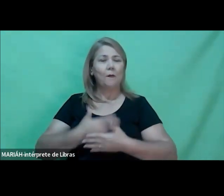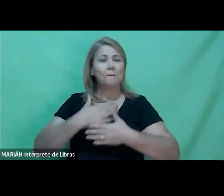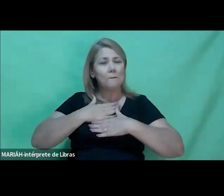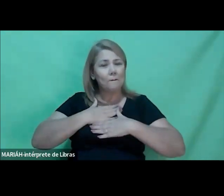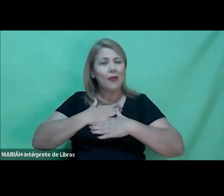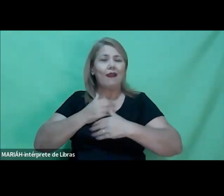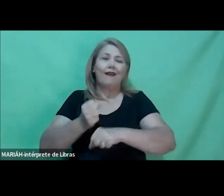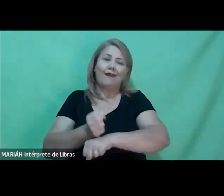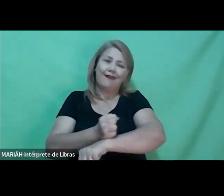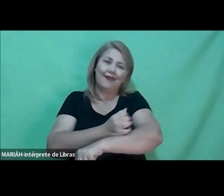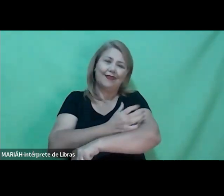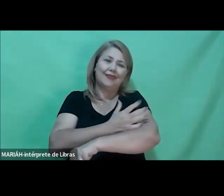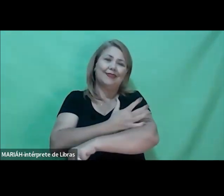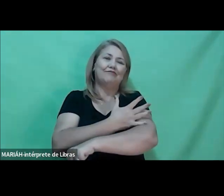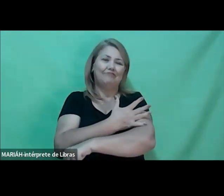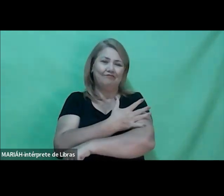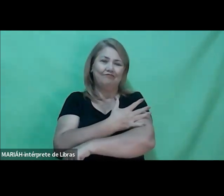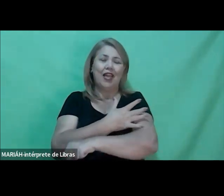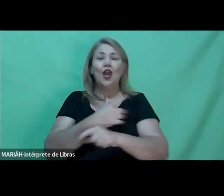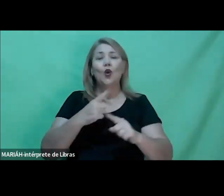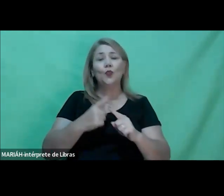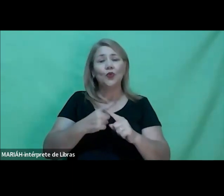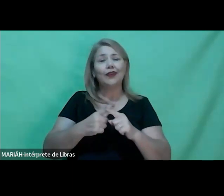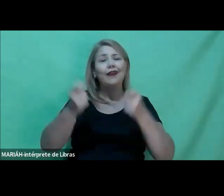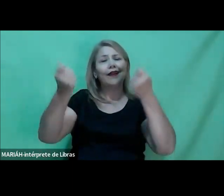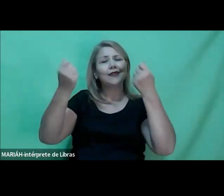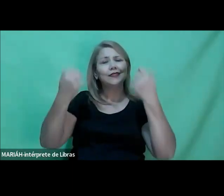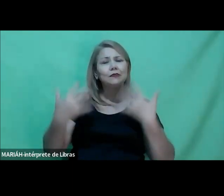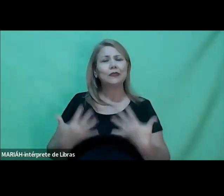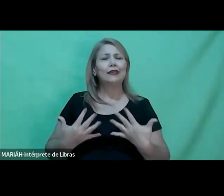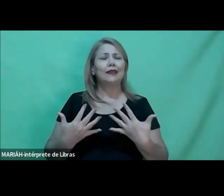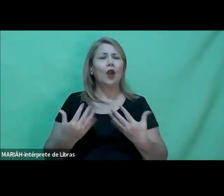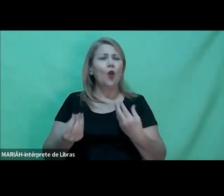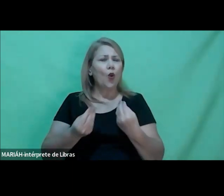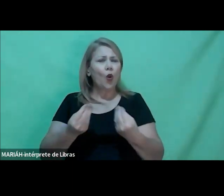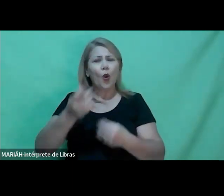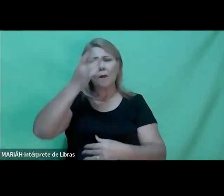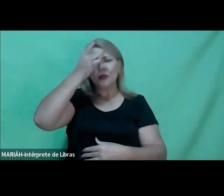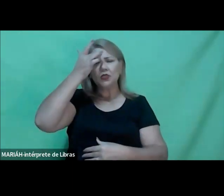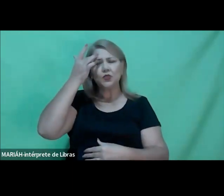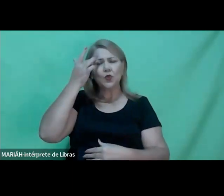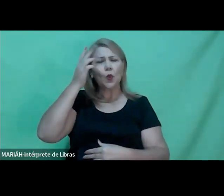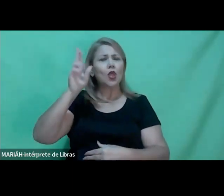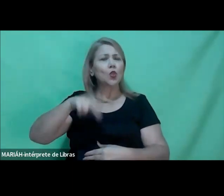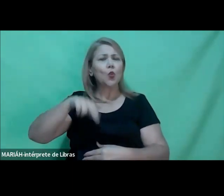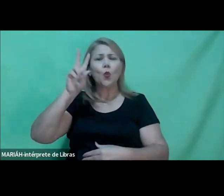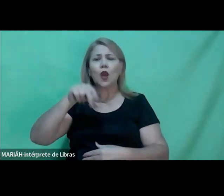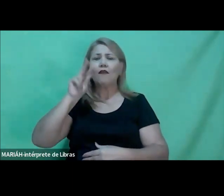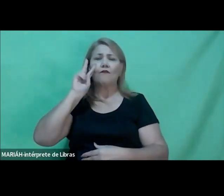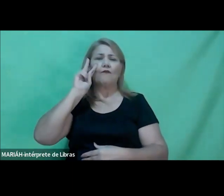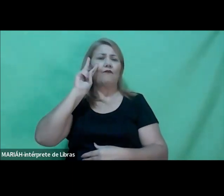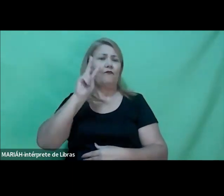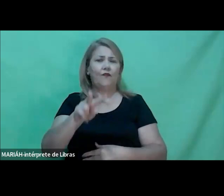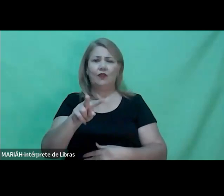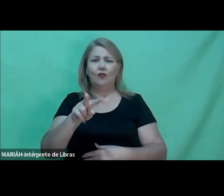dice cómo puede una persona que nunca ha visto un amanecer describirlo